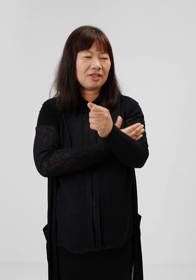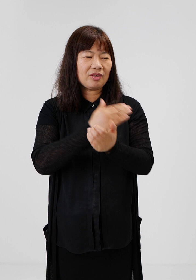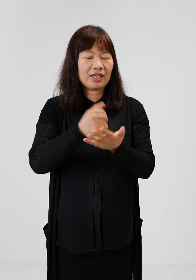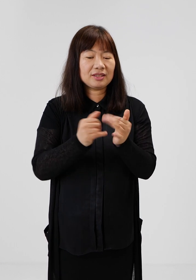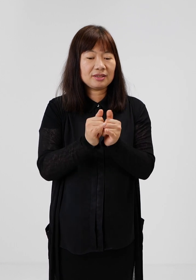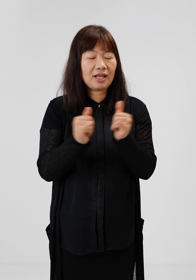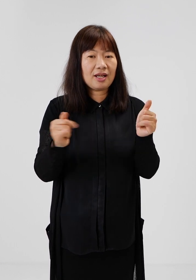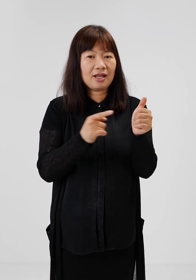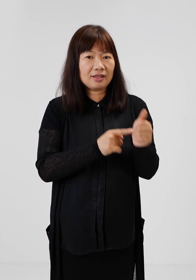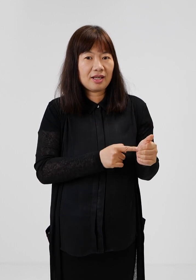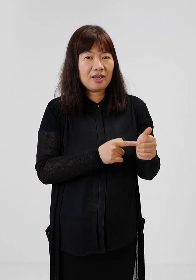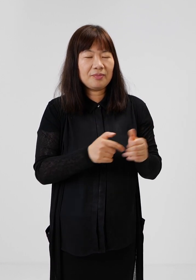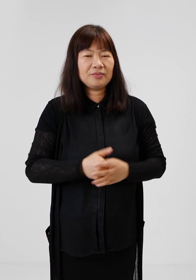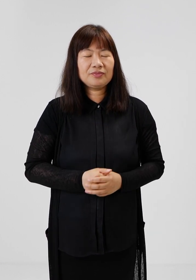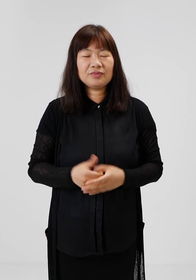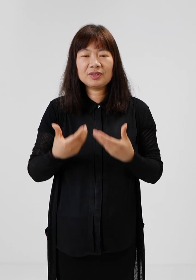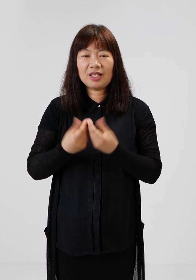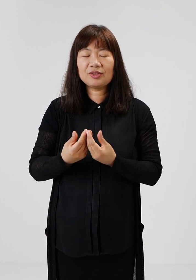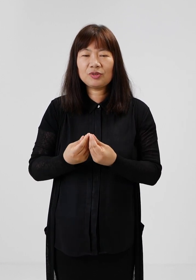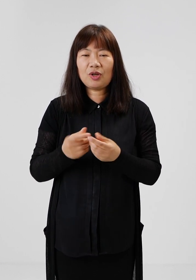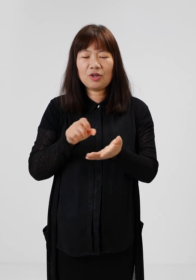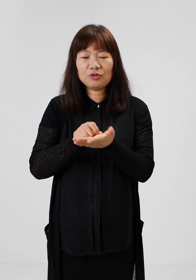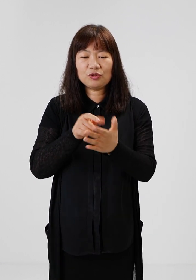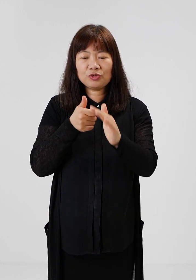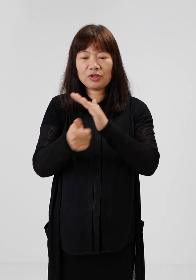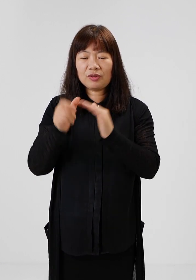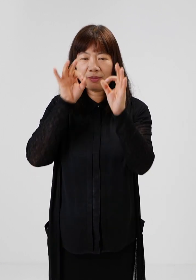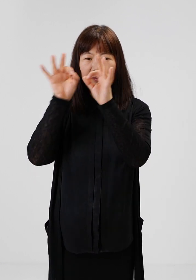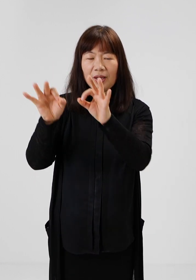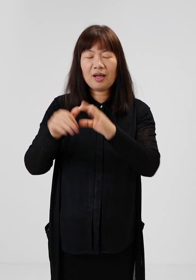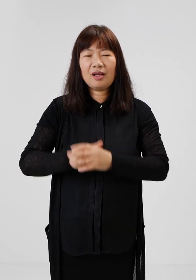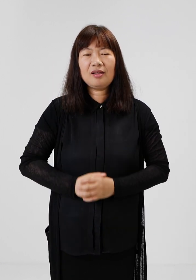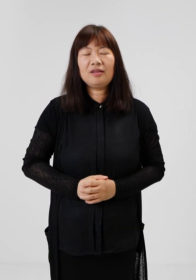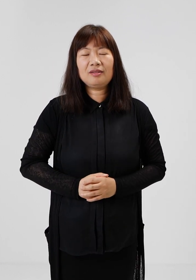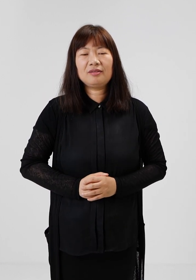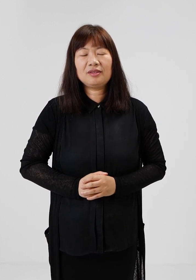사람은 예를 들어 축구 선수 같은 경우에